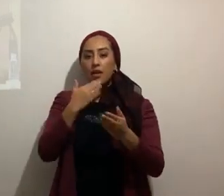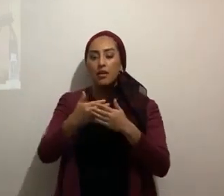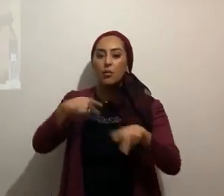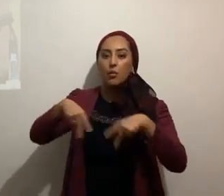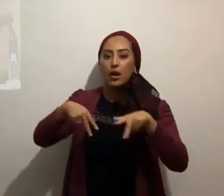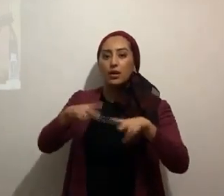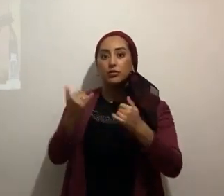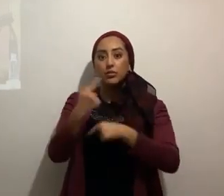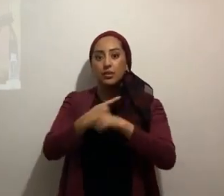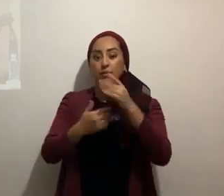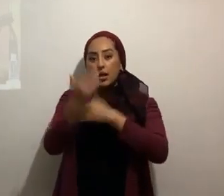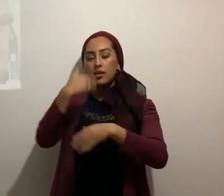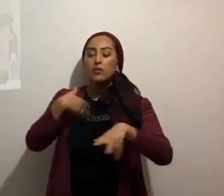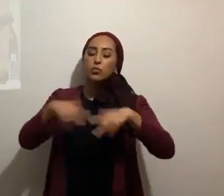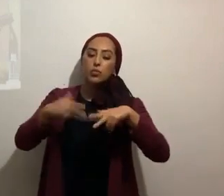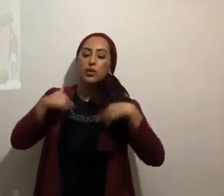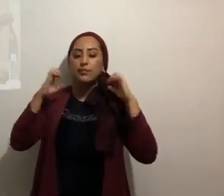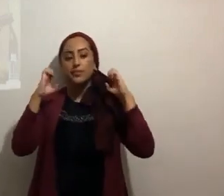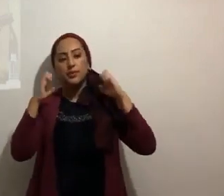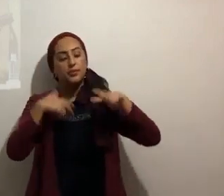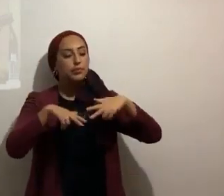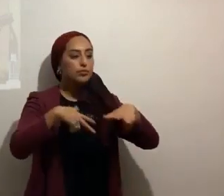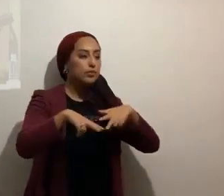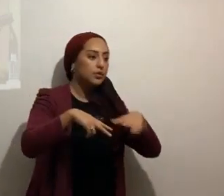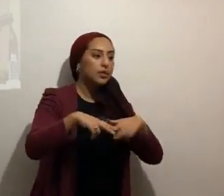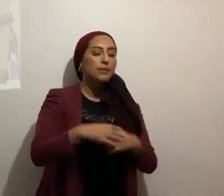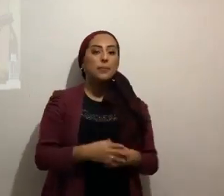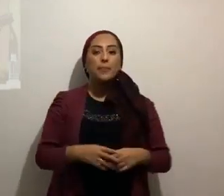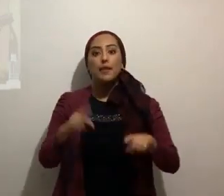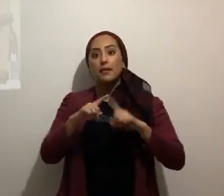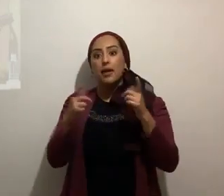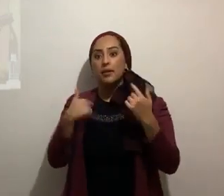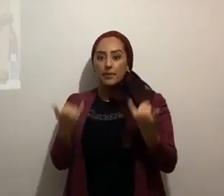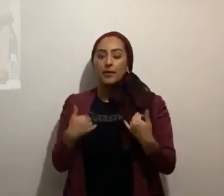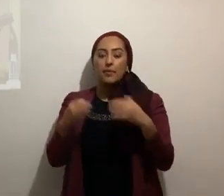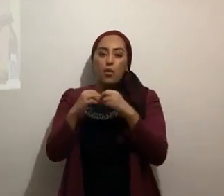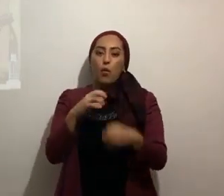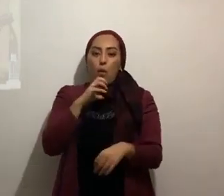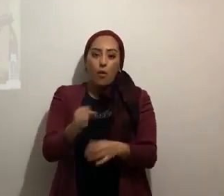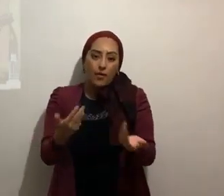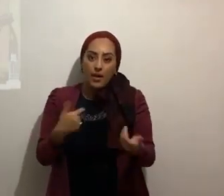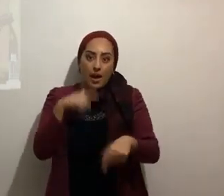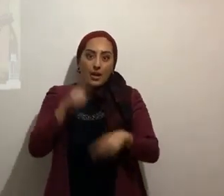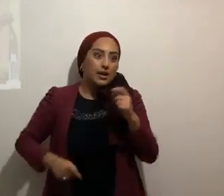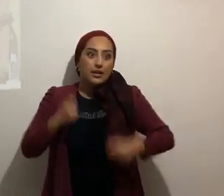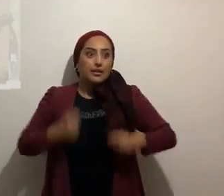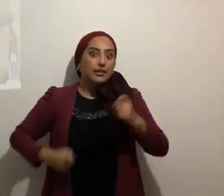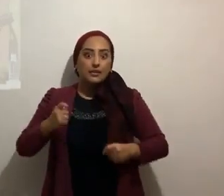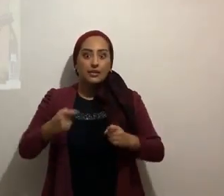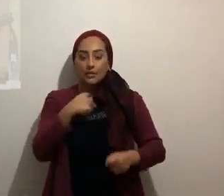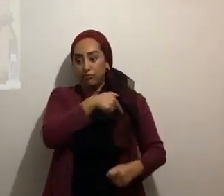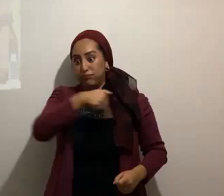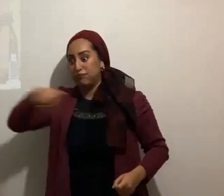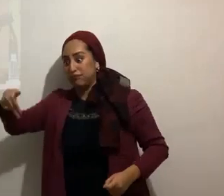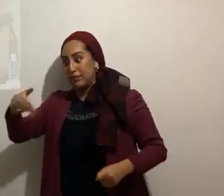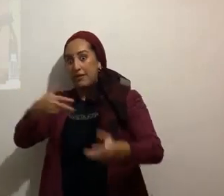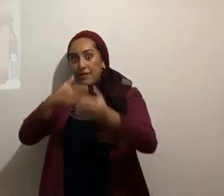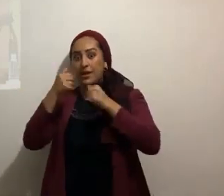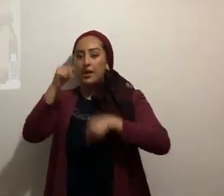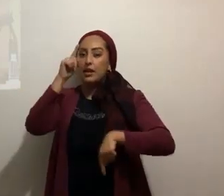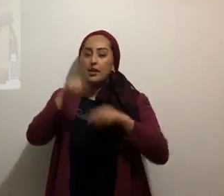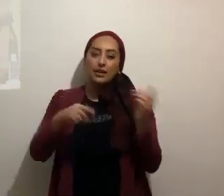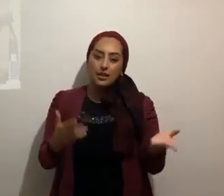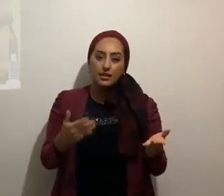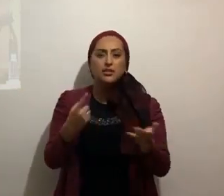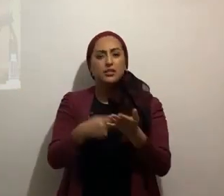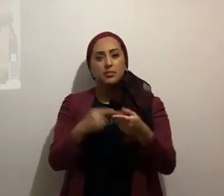Hoy en la mañana me salí a caminar, hacer ejercicio y demás, pero pues ya estoy más grande también, no puedo ir corriendo hacia el púlpito. Y a